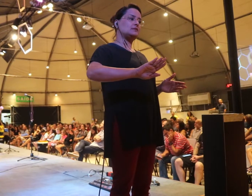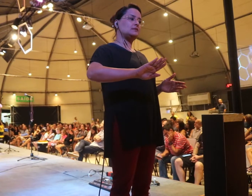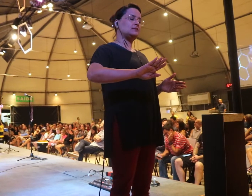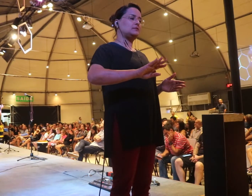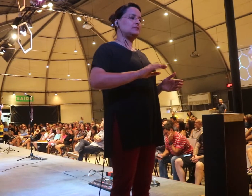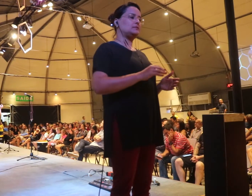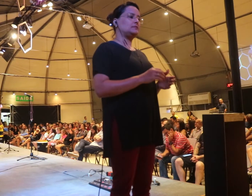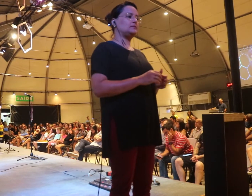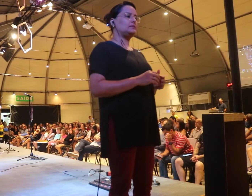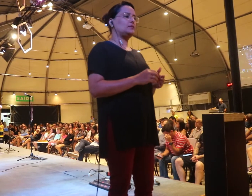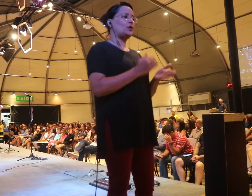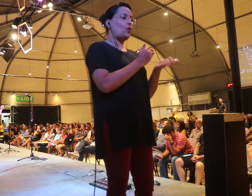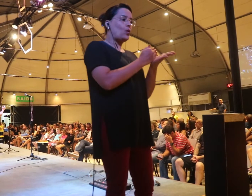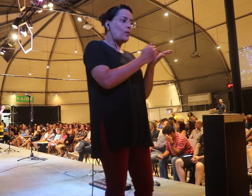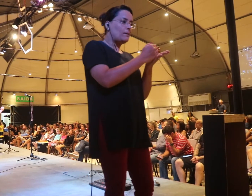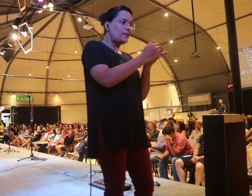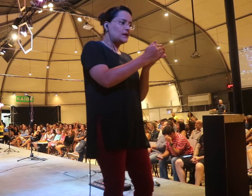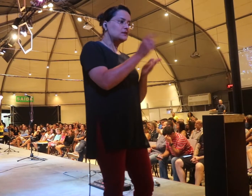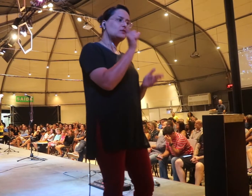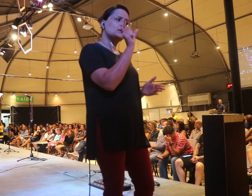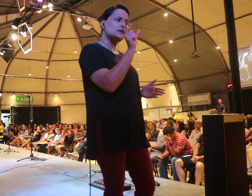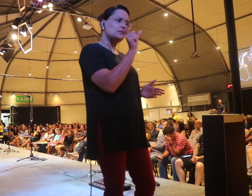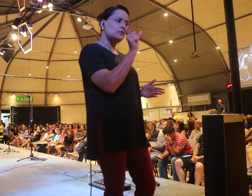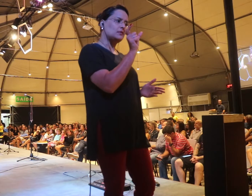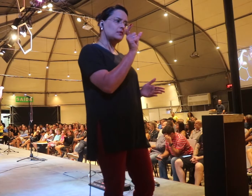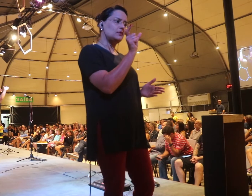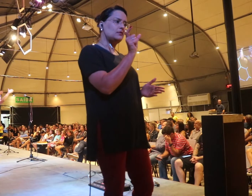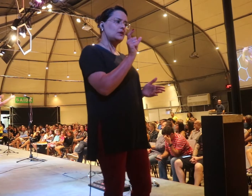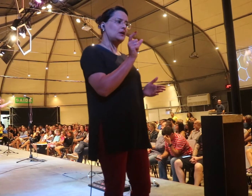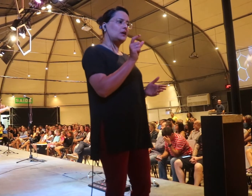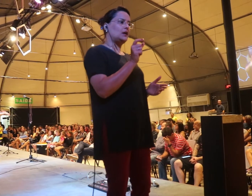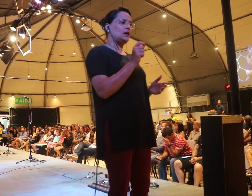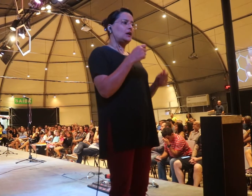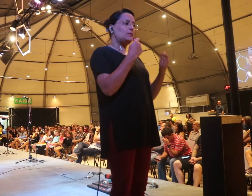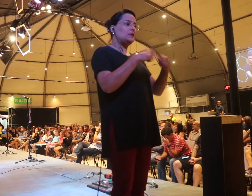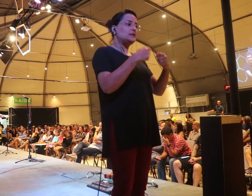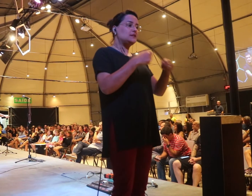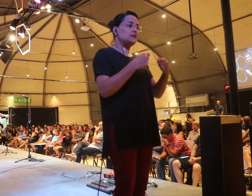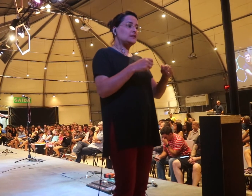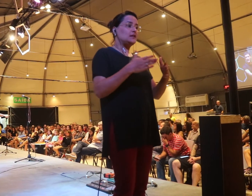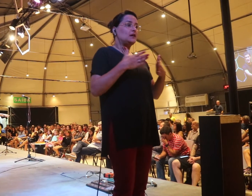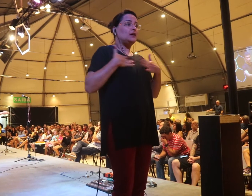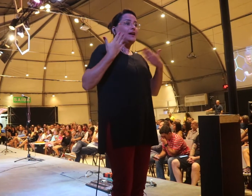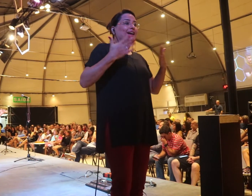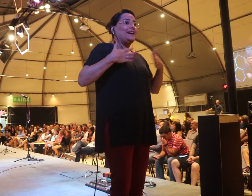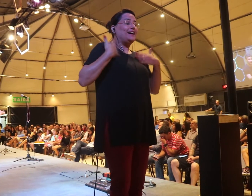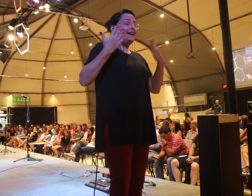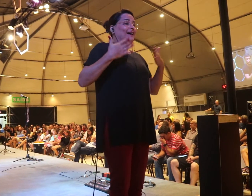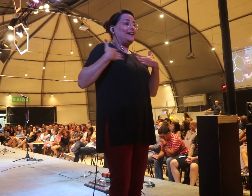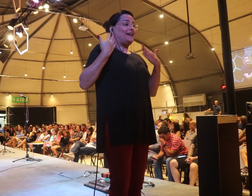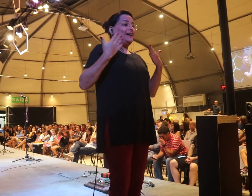Por que essa palavra deveria gerar uma alegria inexplicável nos nossos corações?